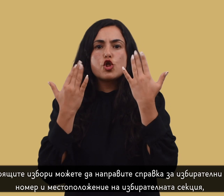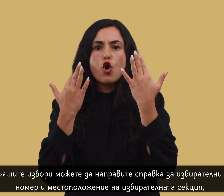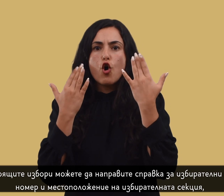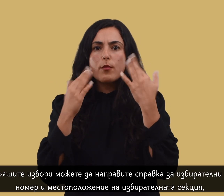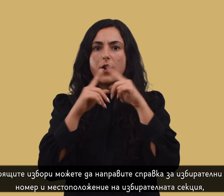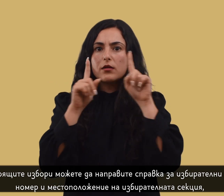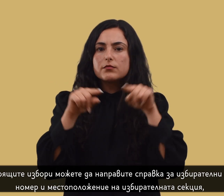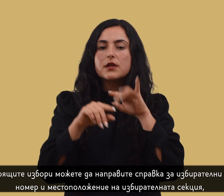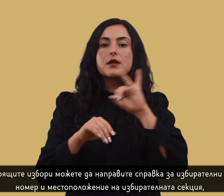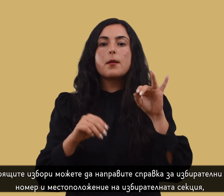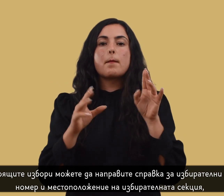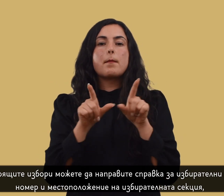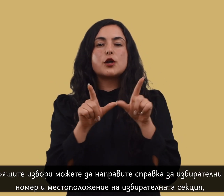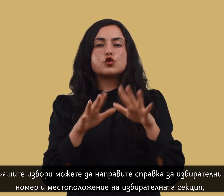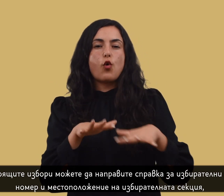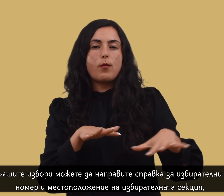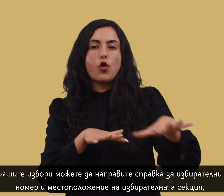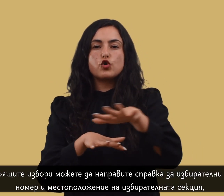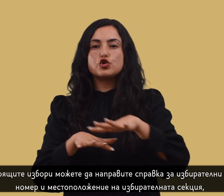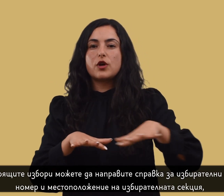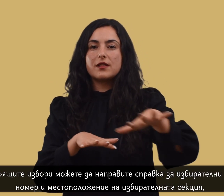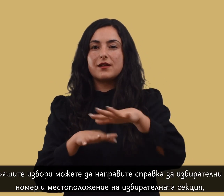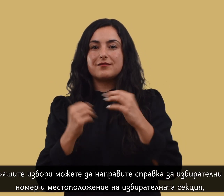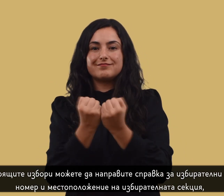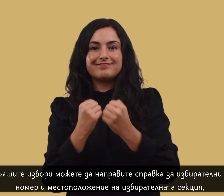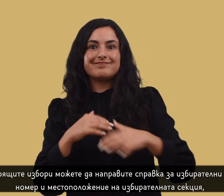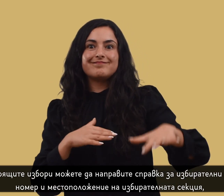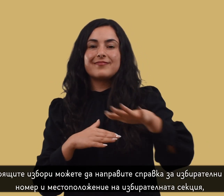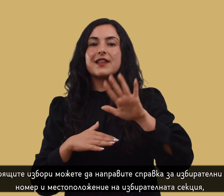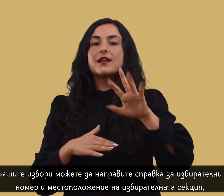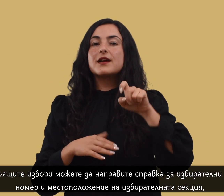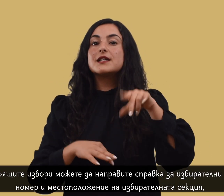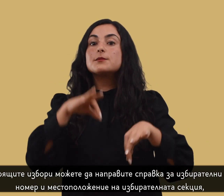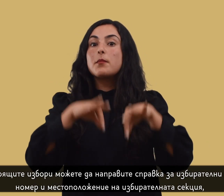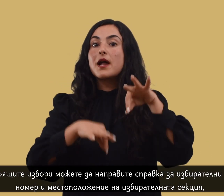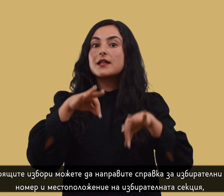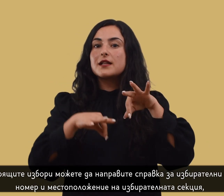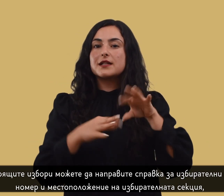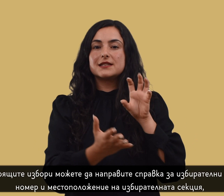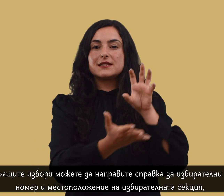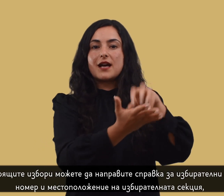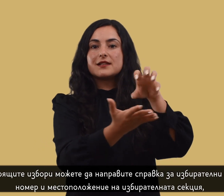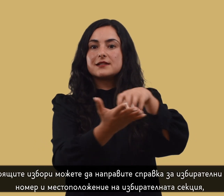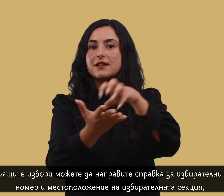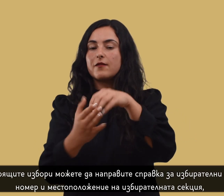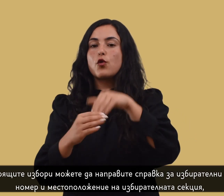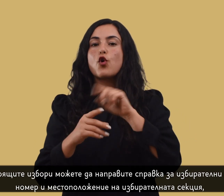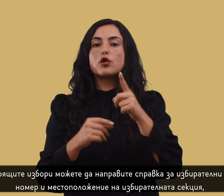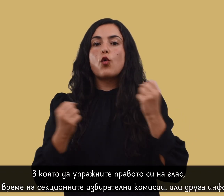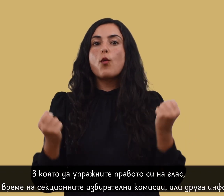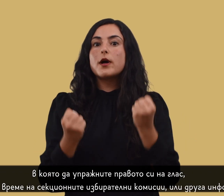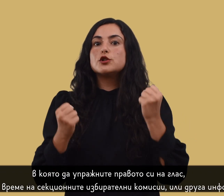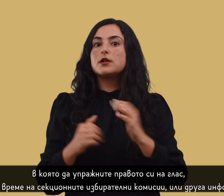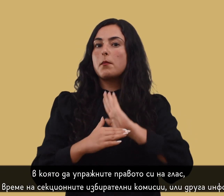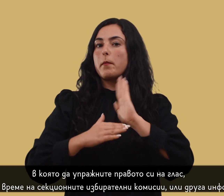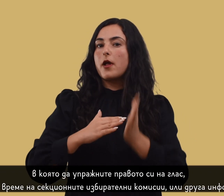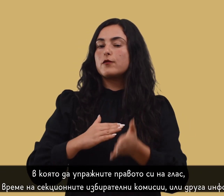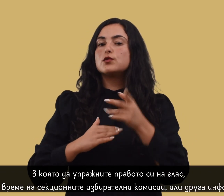и местоположение на избирателната секция, в която можете да упражните правото си на